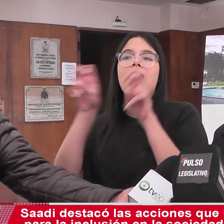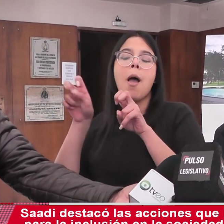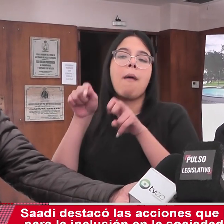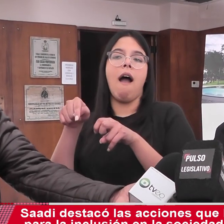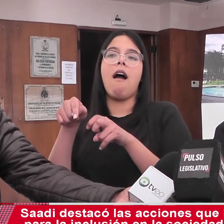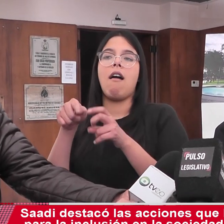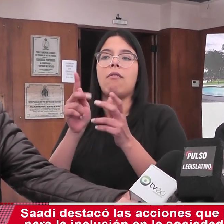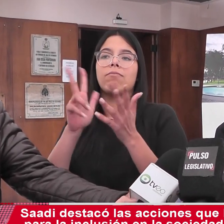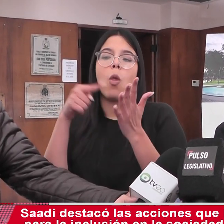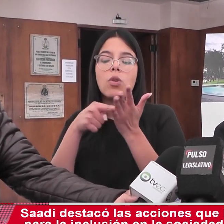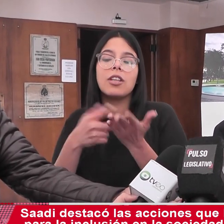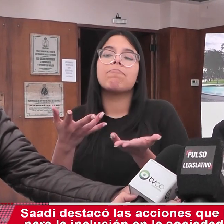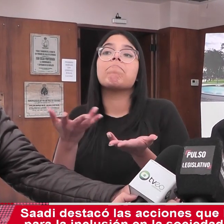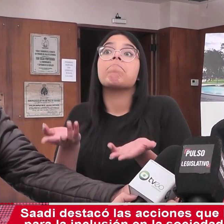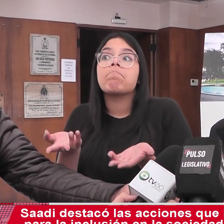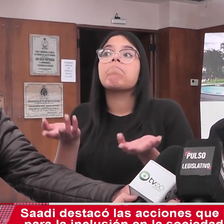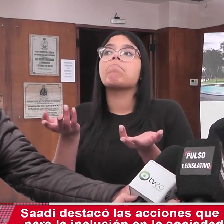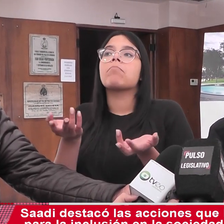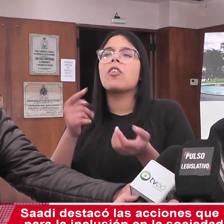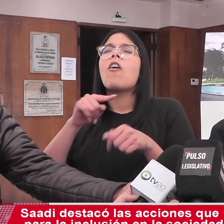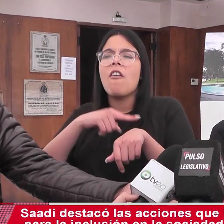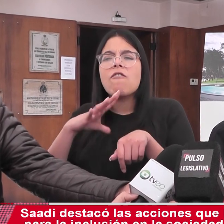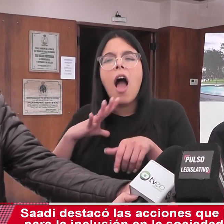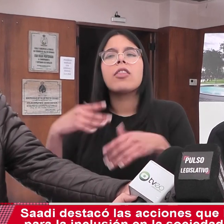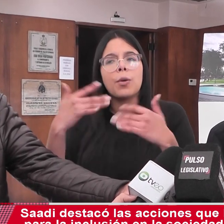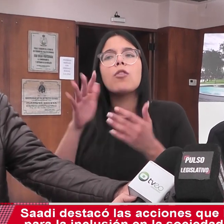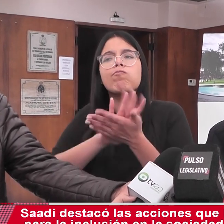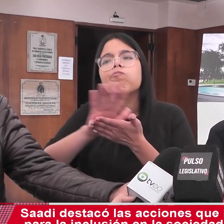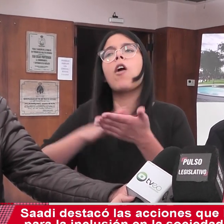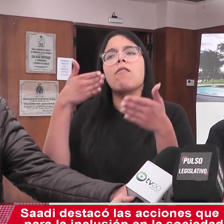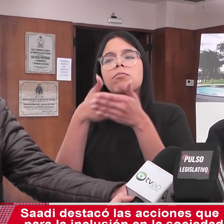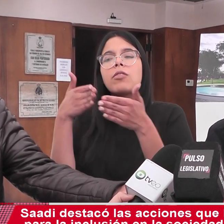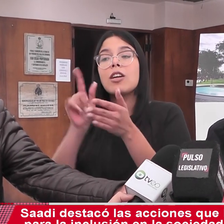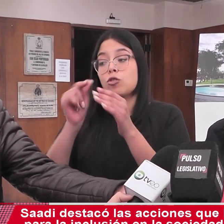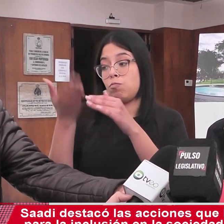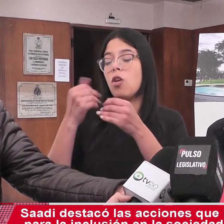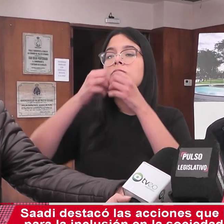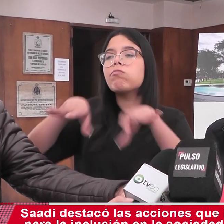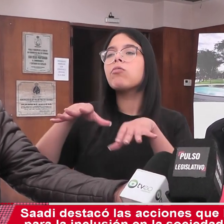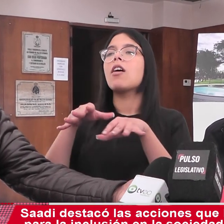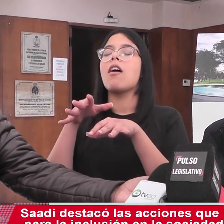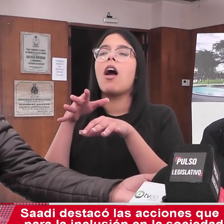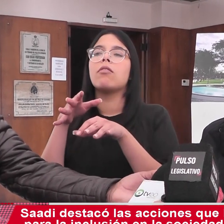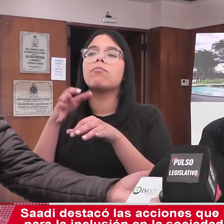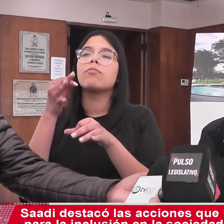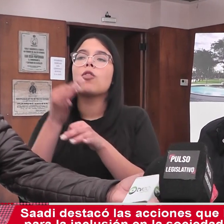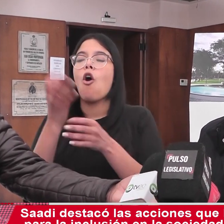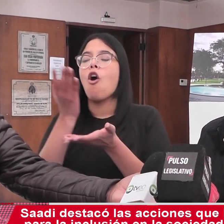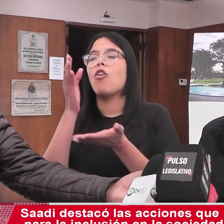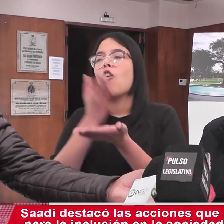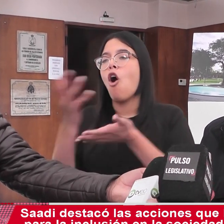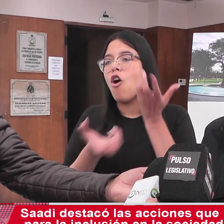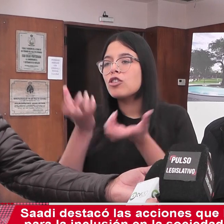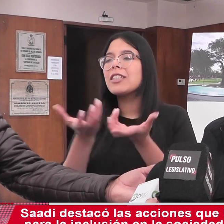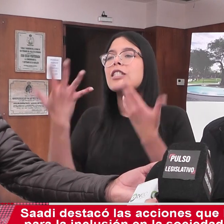tema. Así que bueno, pero faltan muchas barreras. Hace poco inaugurábamos la cocina inclusiva